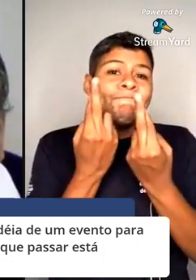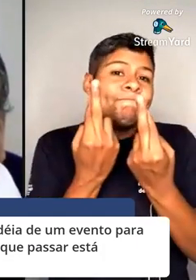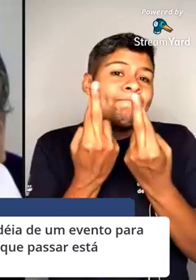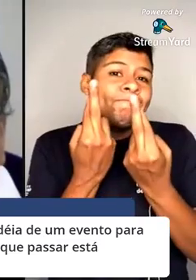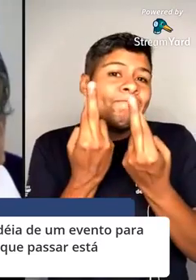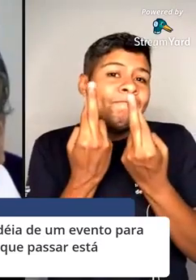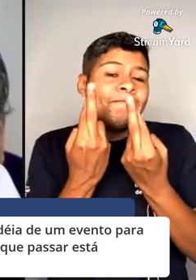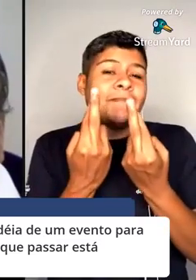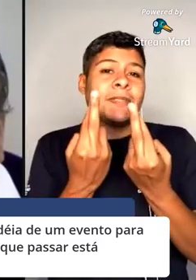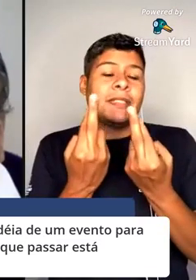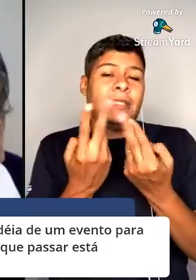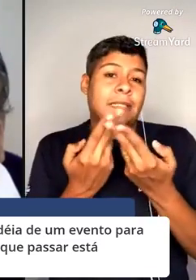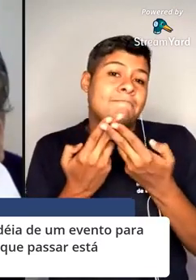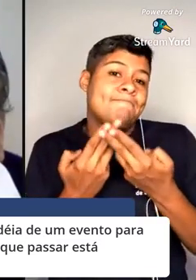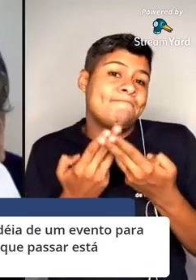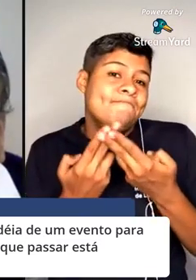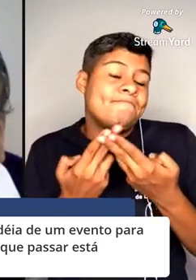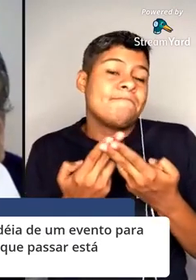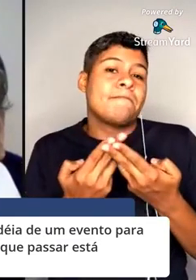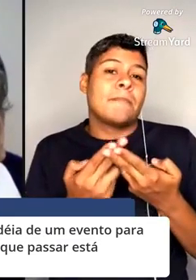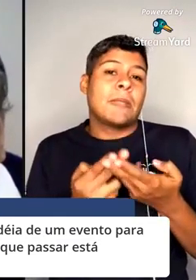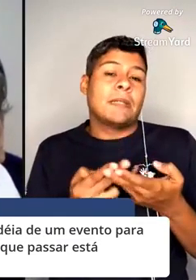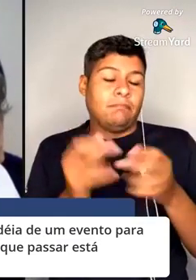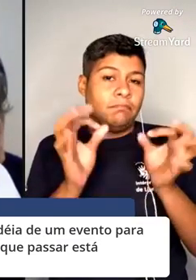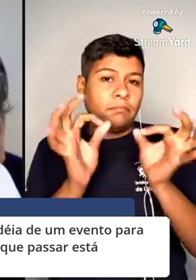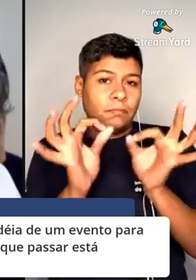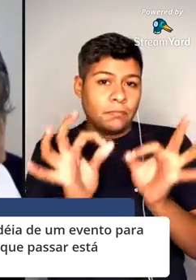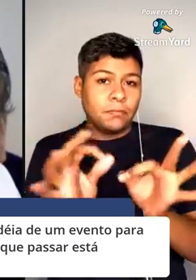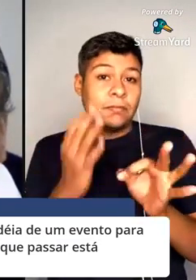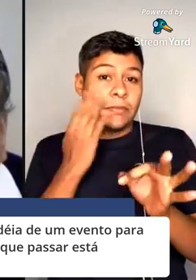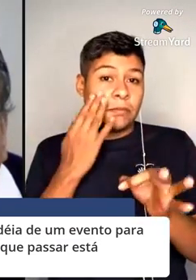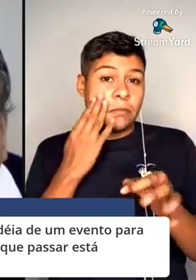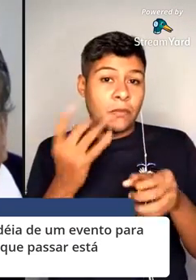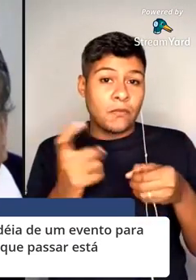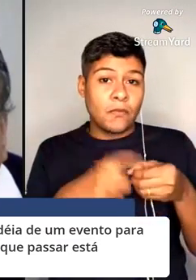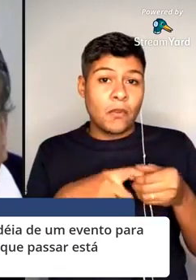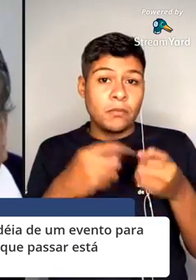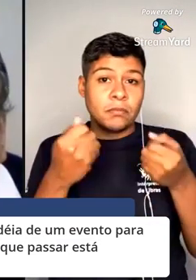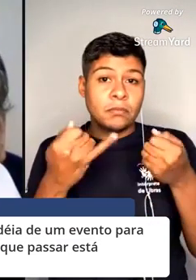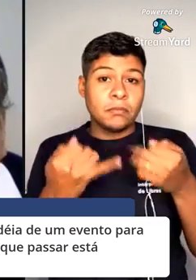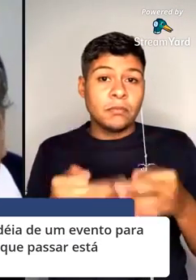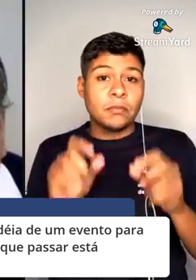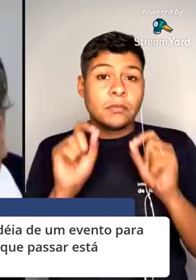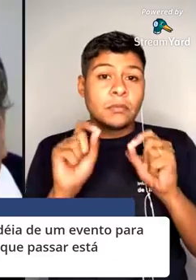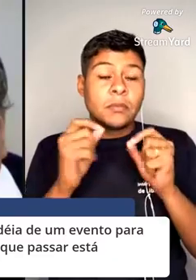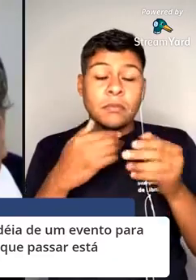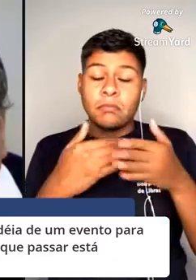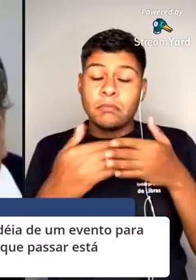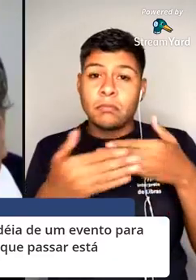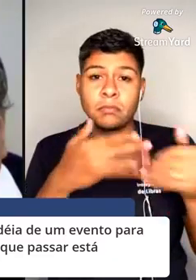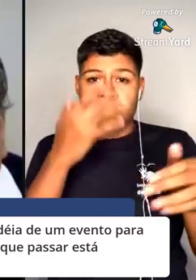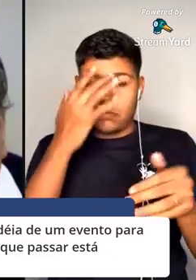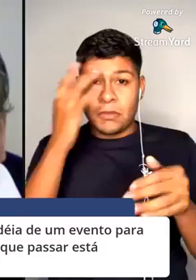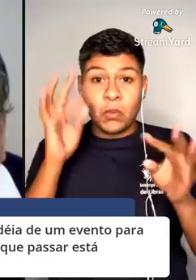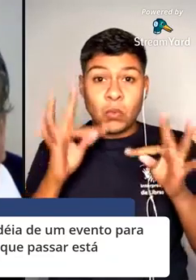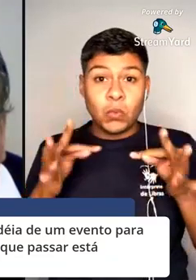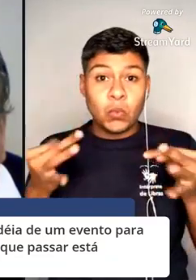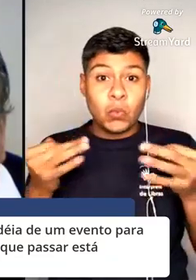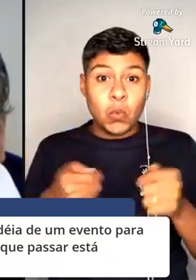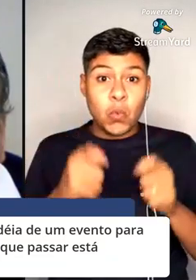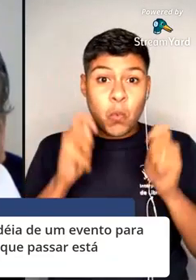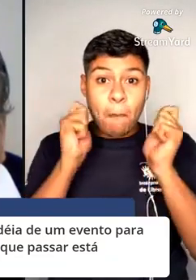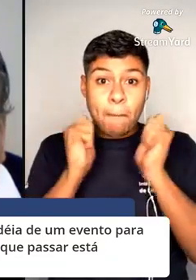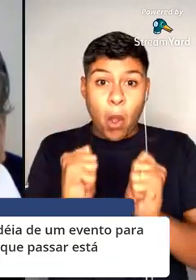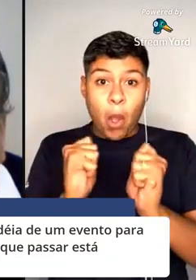expectativas, esperanças, em alguns casos, óbvio, volto a dizer para quem ouve, nem tudo é possível